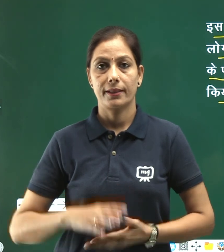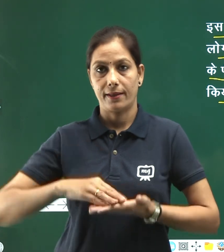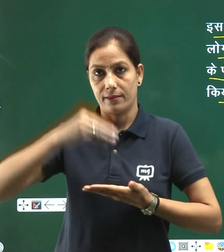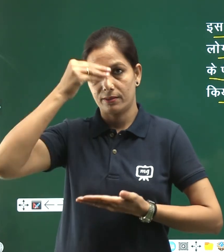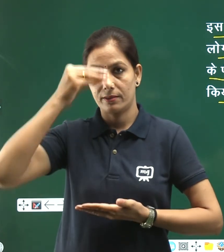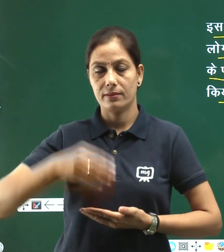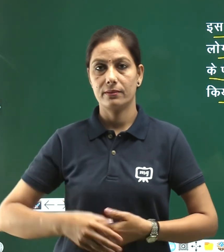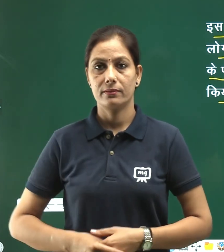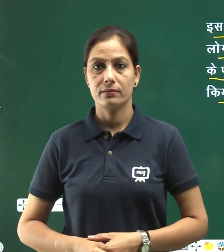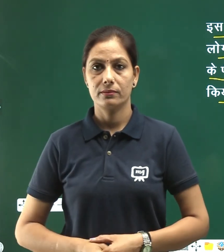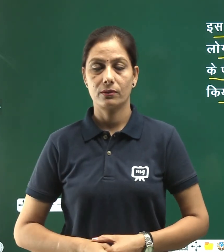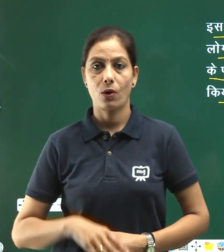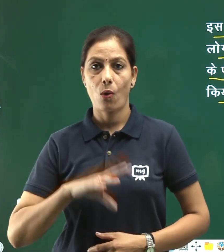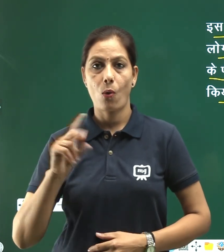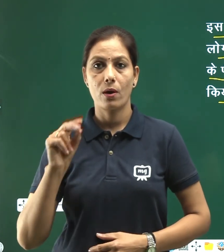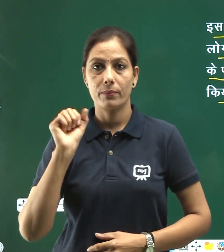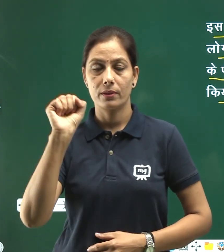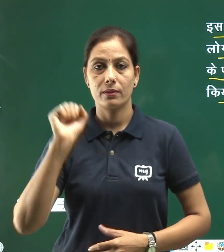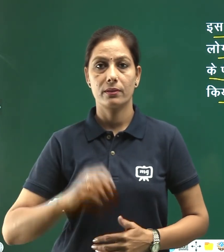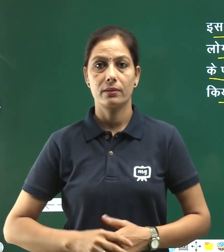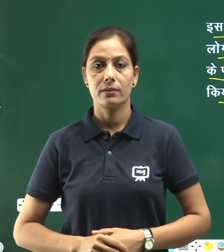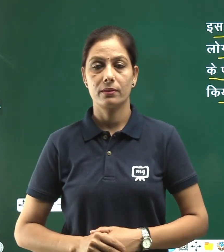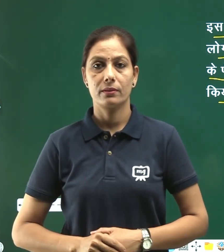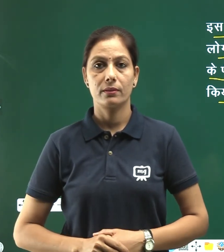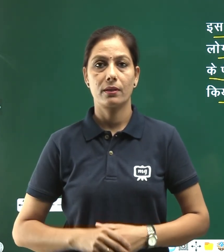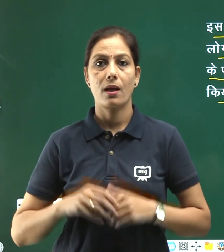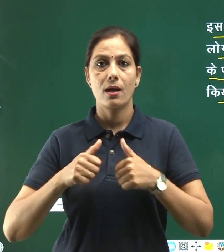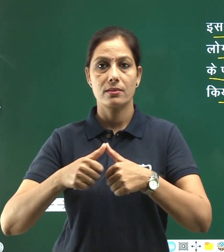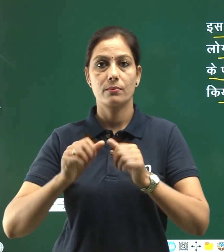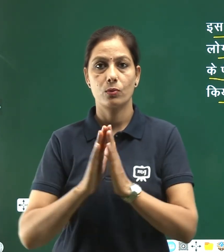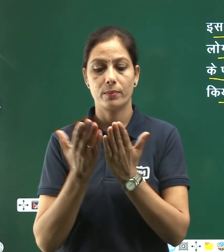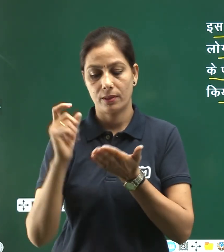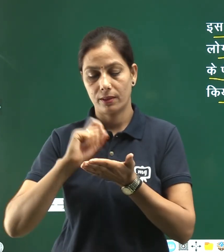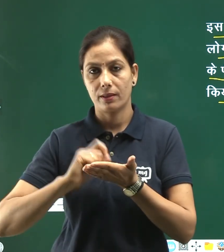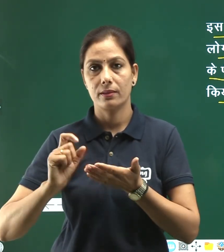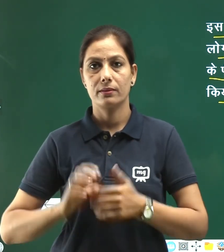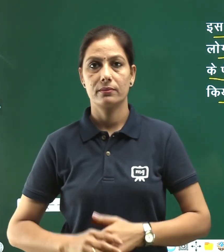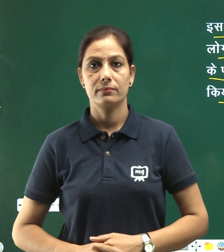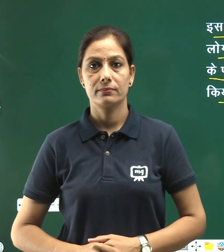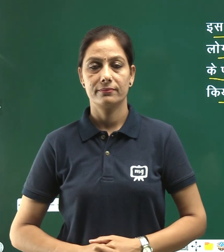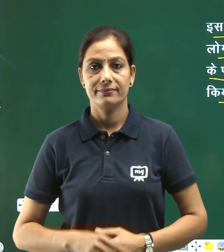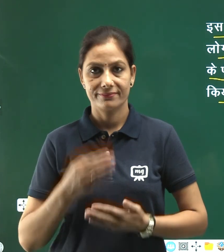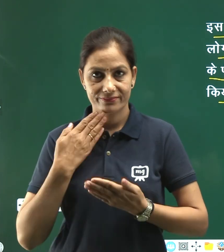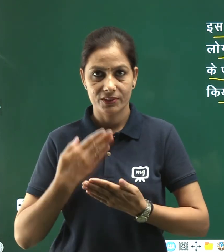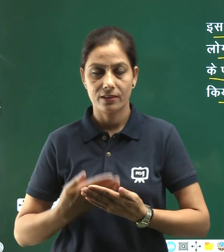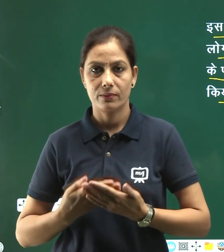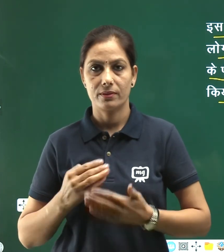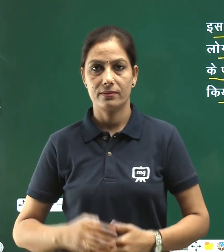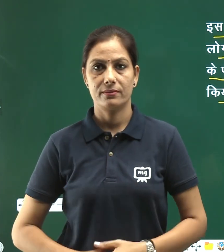याद करें और अपनी उत्तर पुस्तिका में लिखें। धन्यवाद।